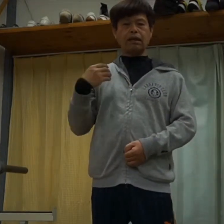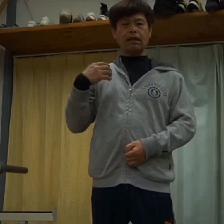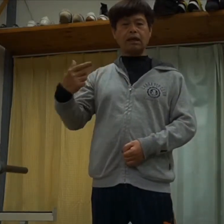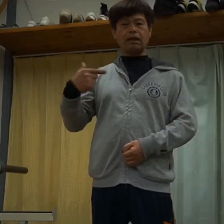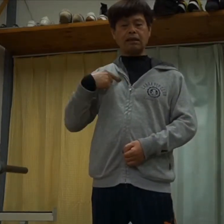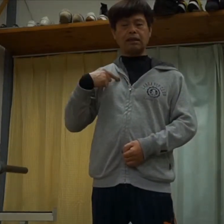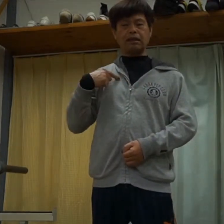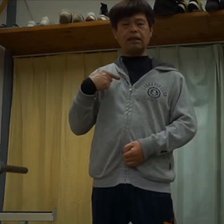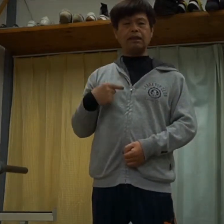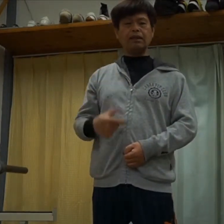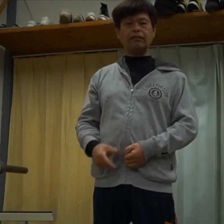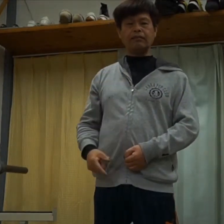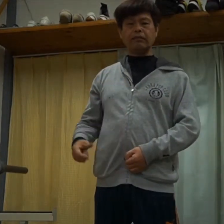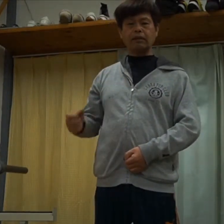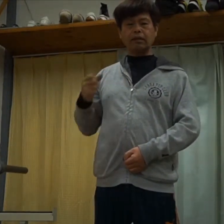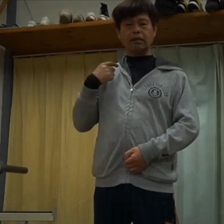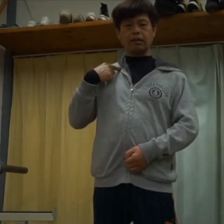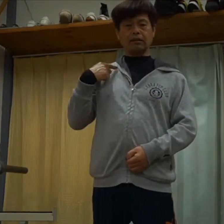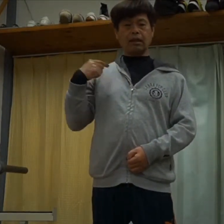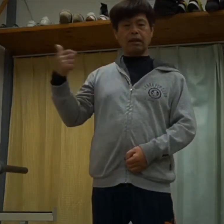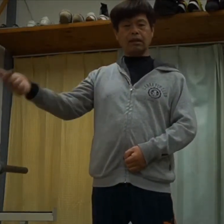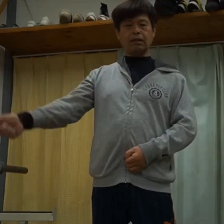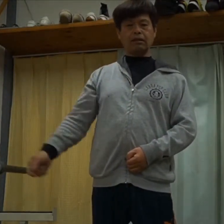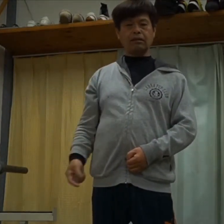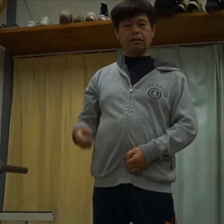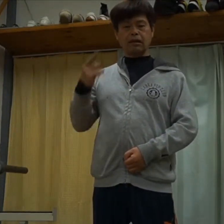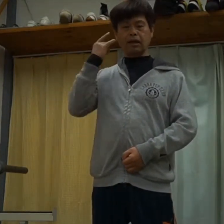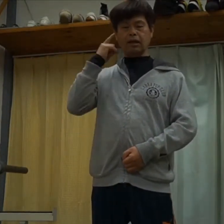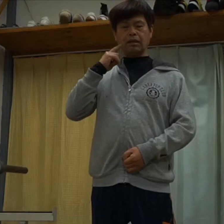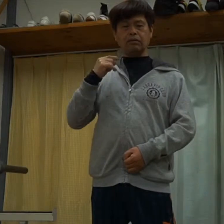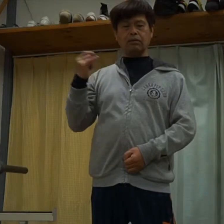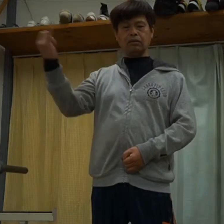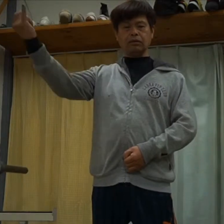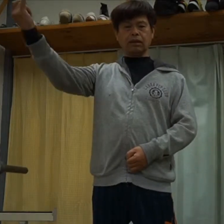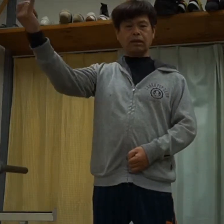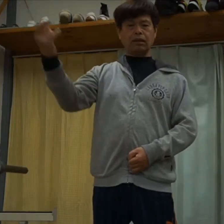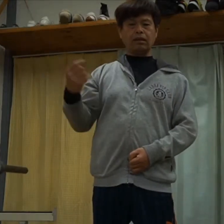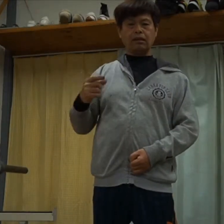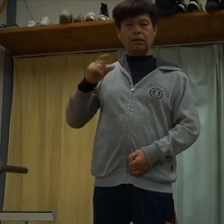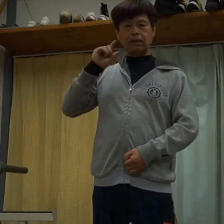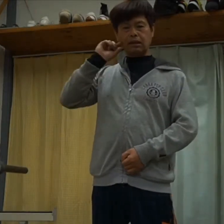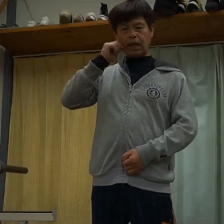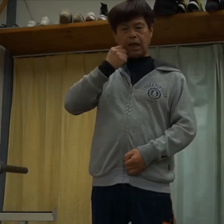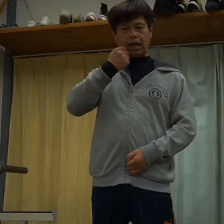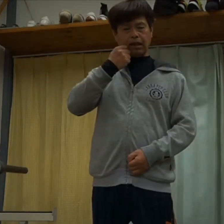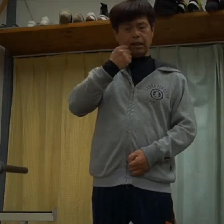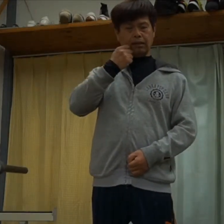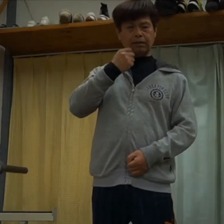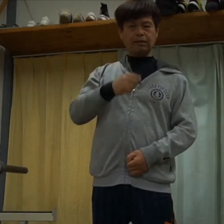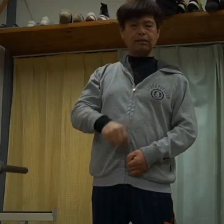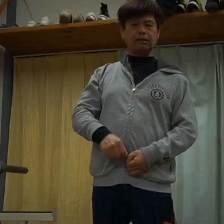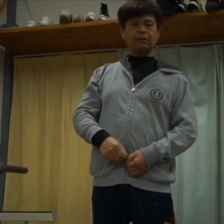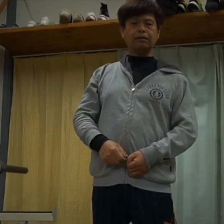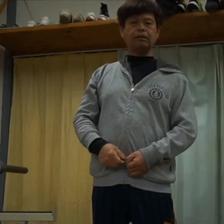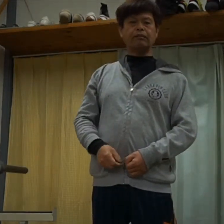上がり貼られたハエとなおになれず